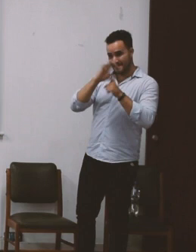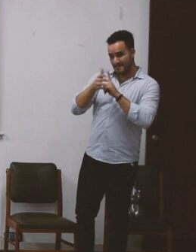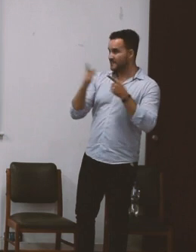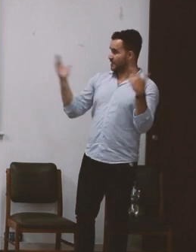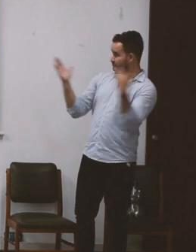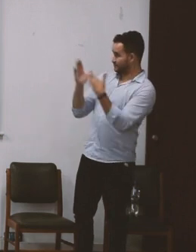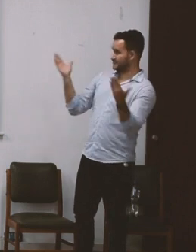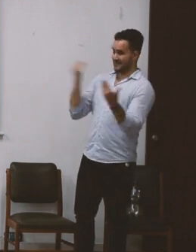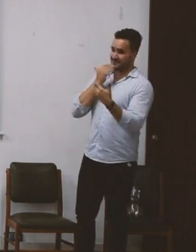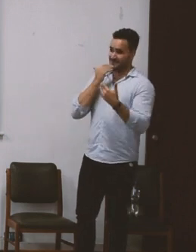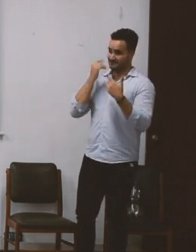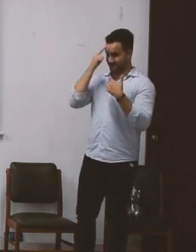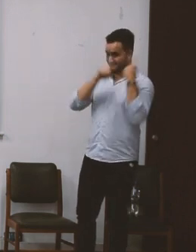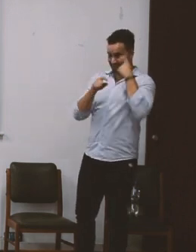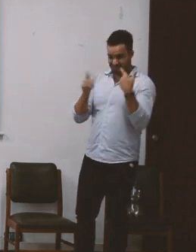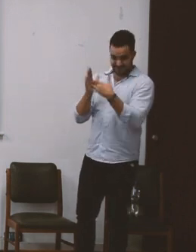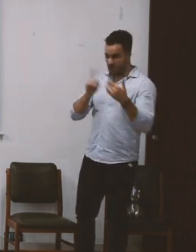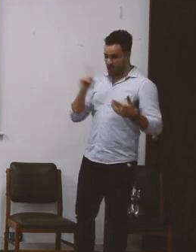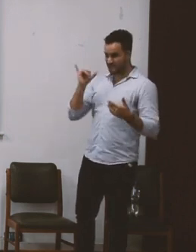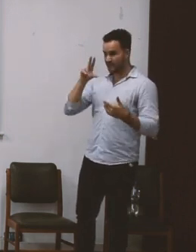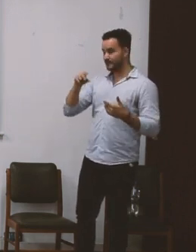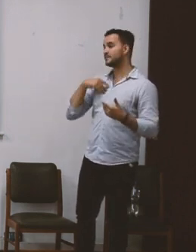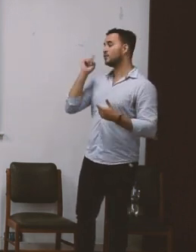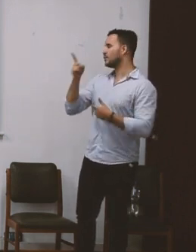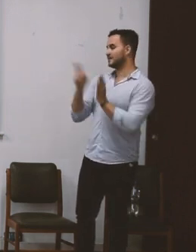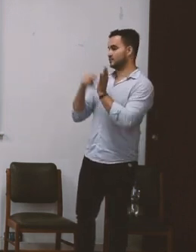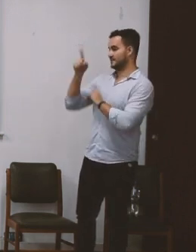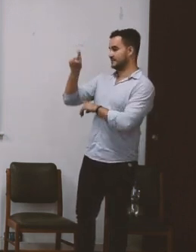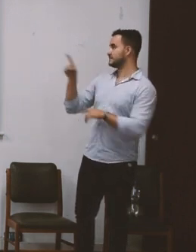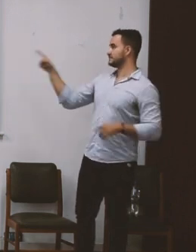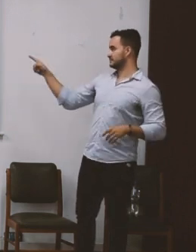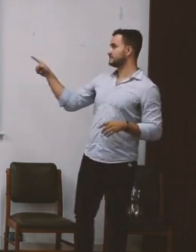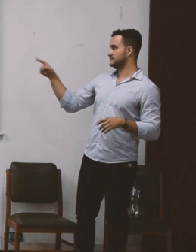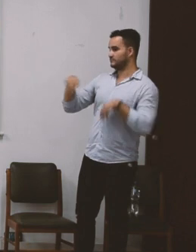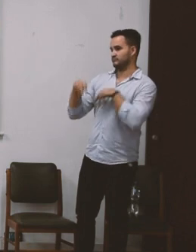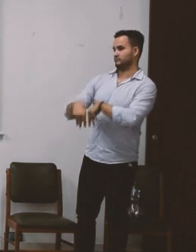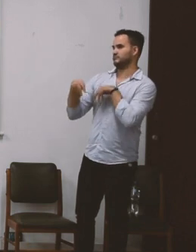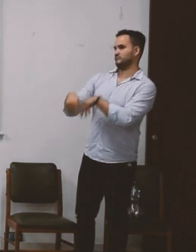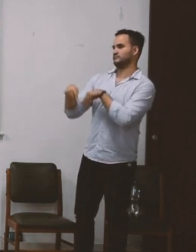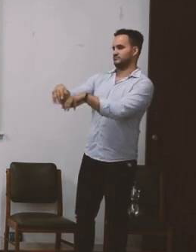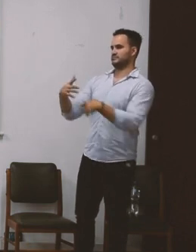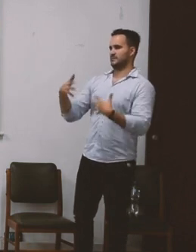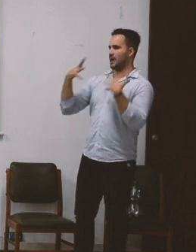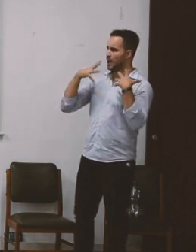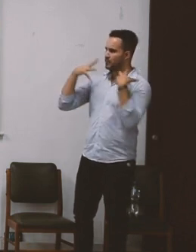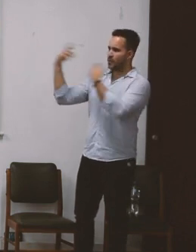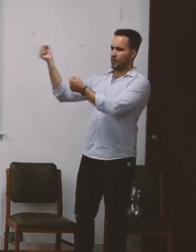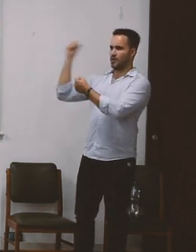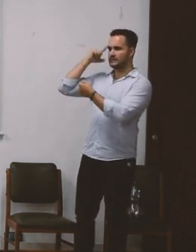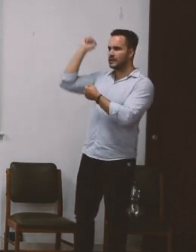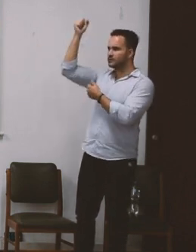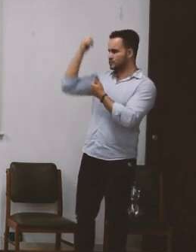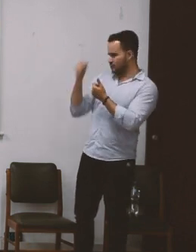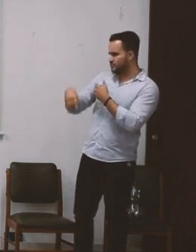Boer, porque en 2016 estaban denunciando cuestiones de apropiación de propiedad